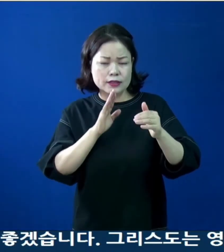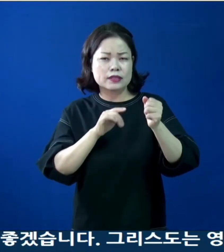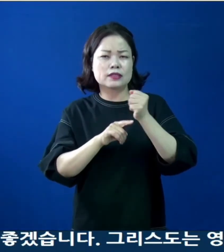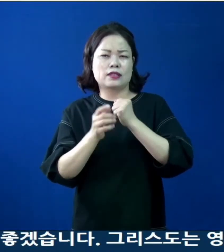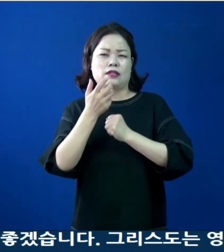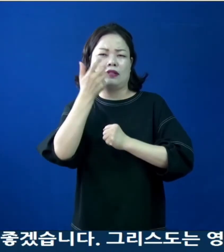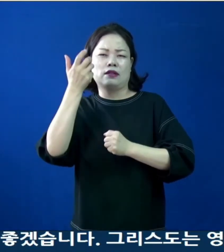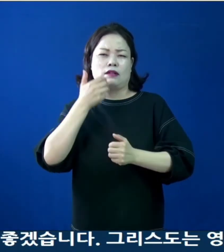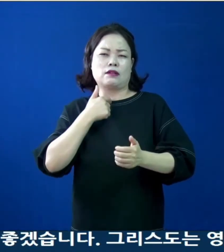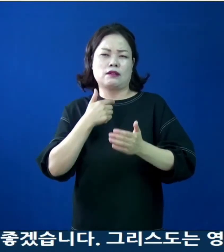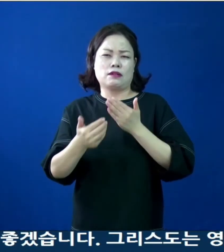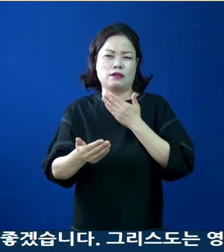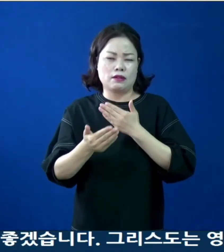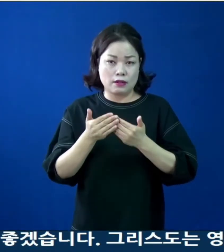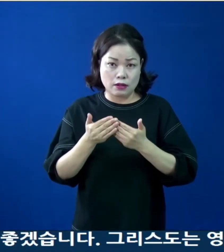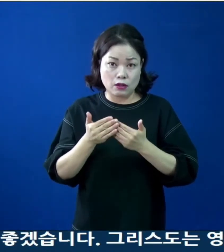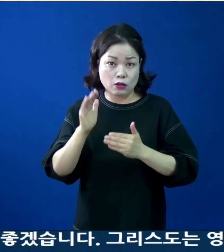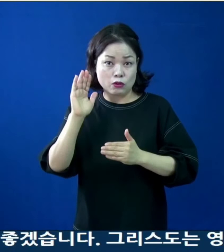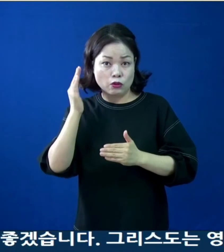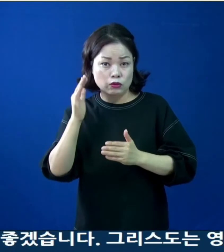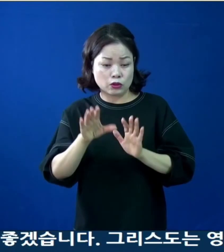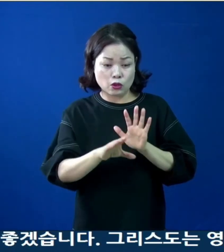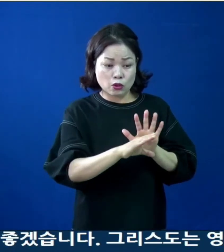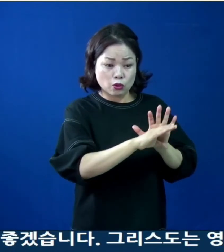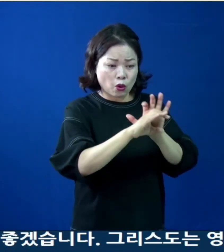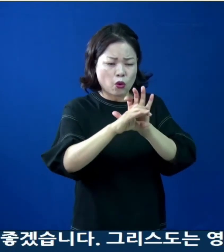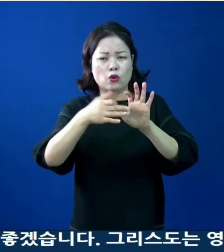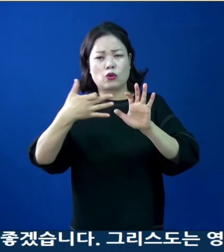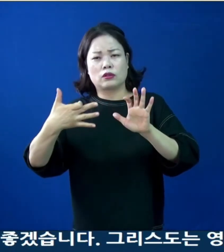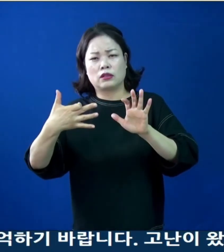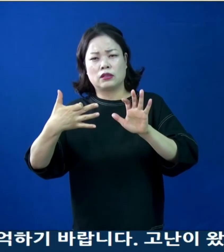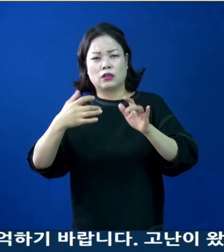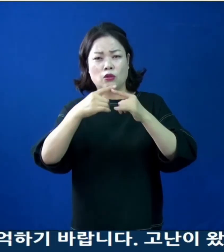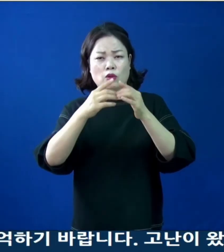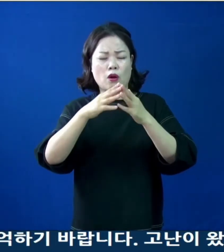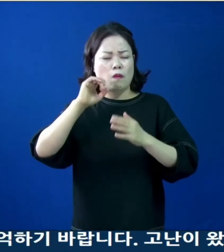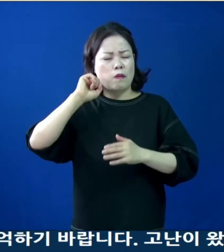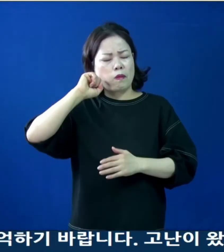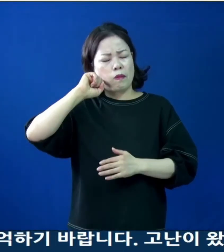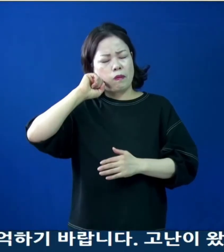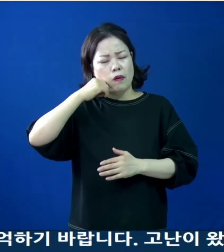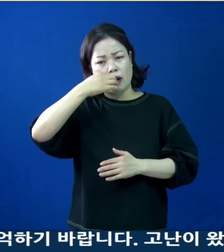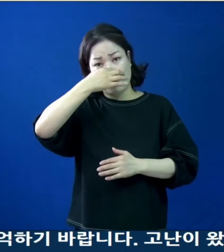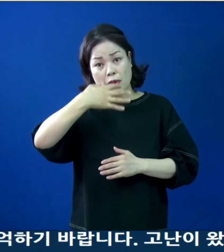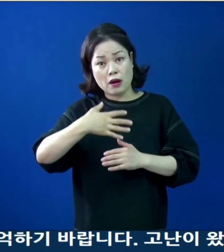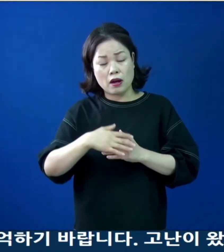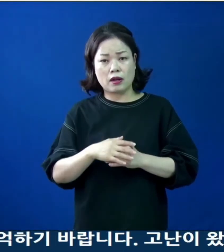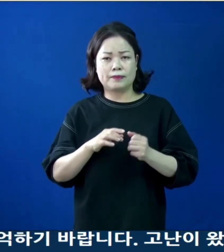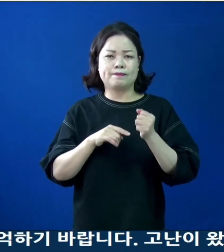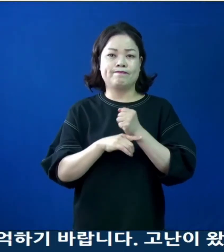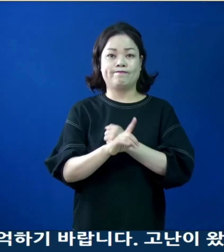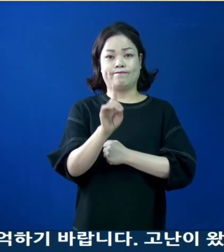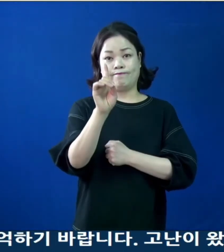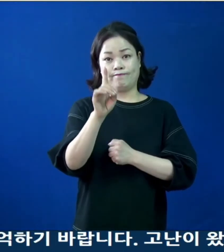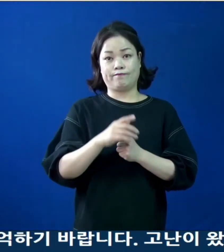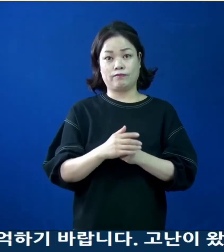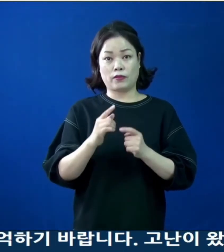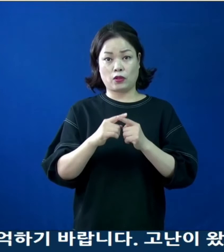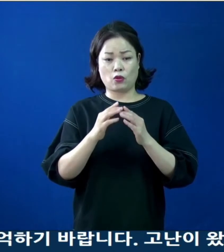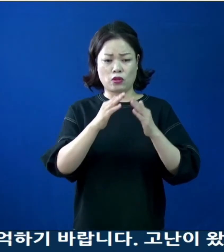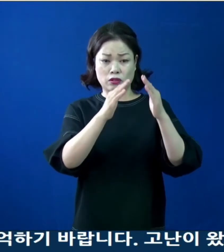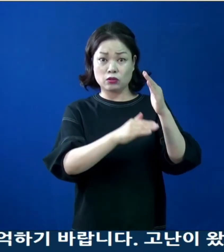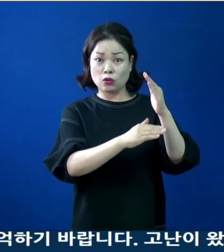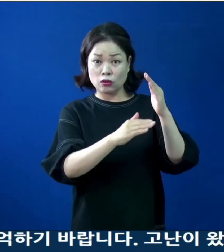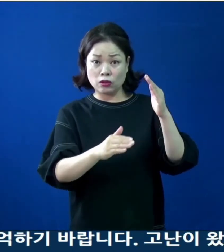영으로 경험됩니다. 요즘 코로나19로 교회들이 많이 힘들어하고 어려워하는데 이유는 딱 한 가지죠. 교회